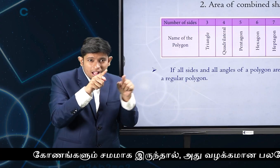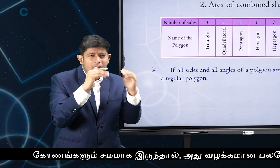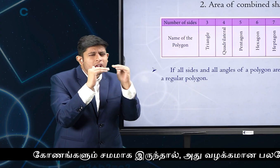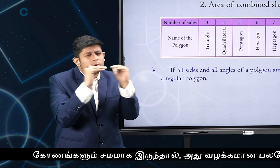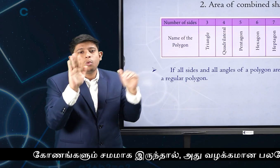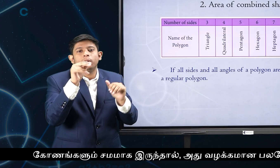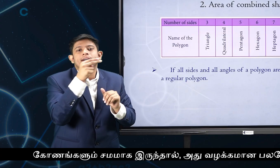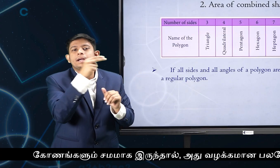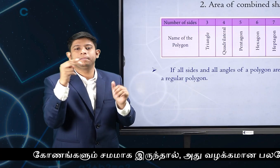பலகோணம் எனப்படும்.